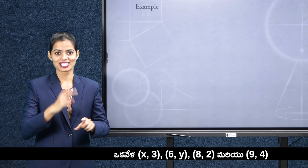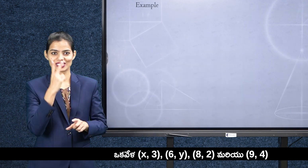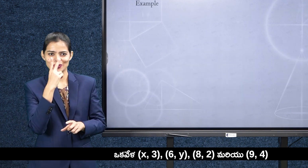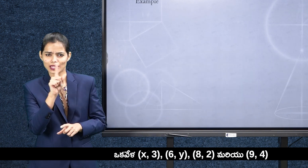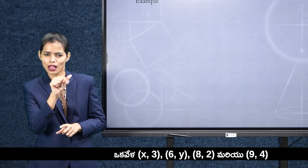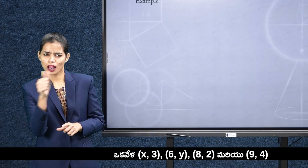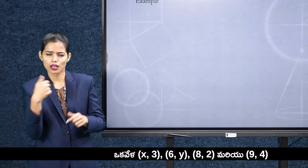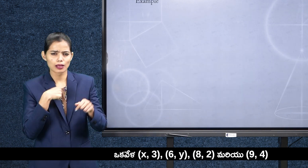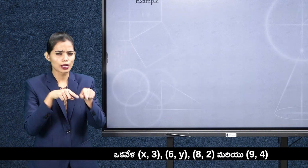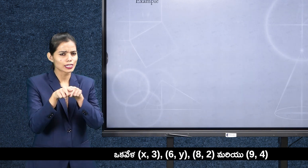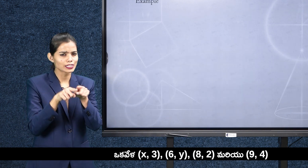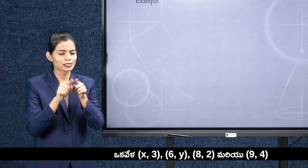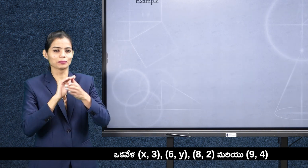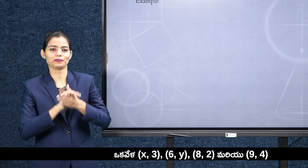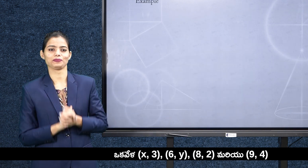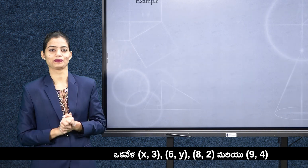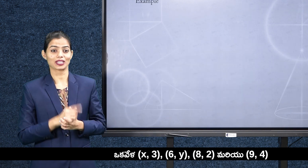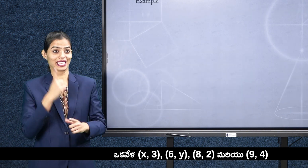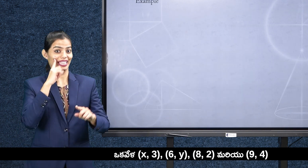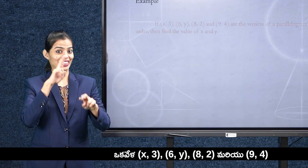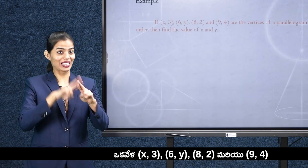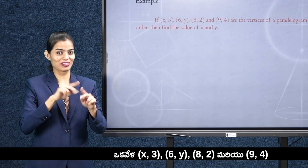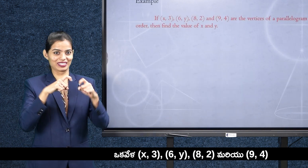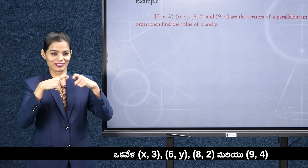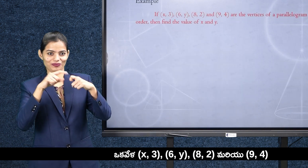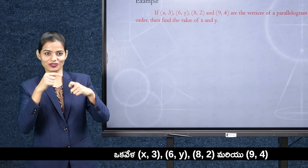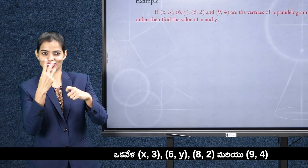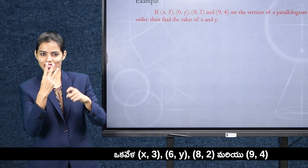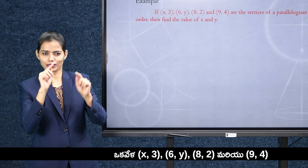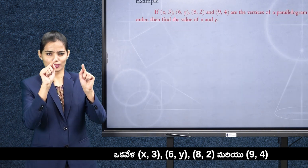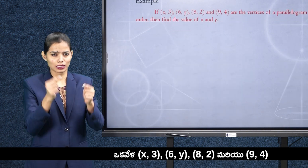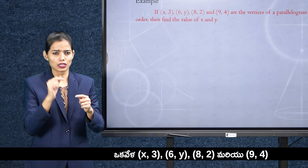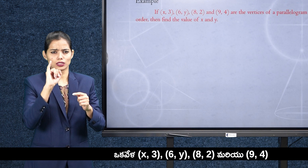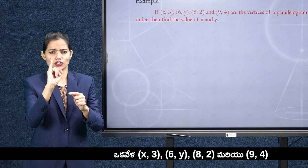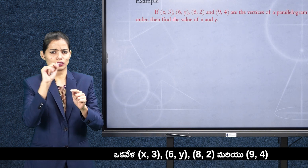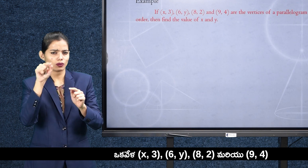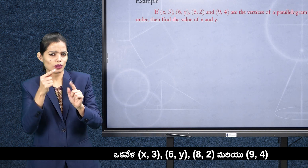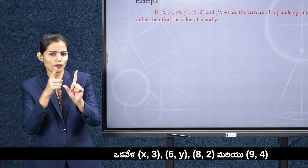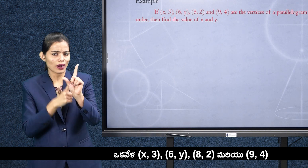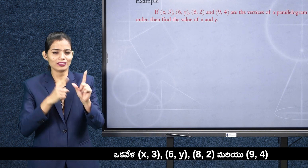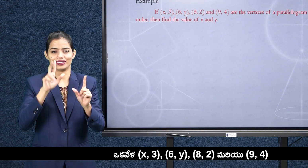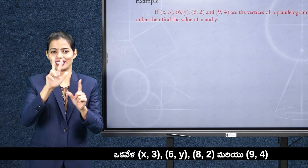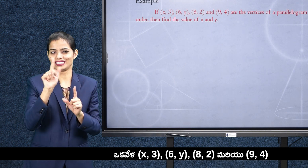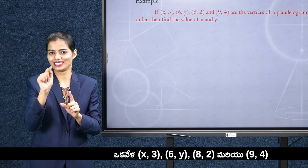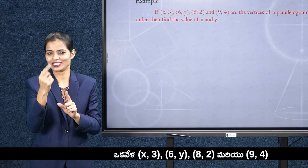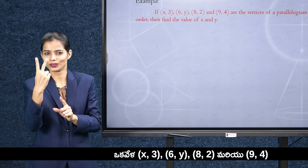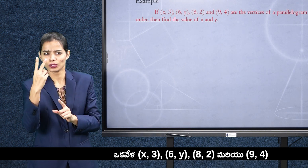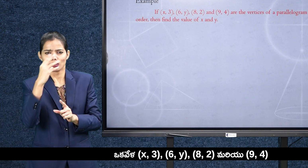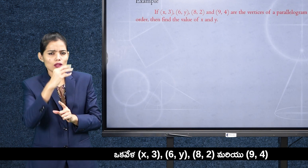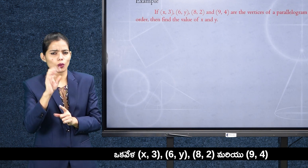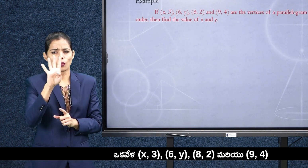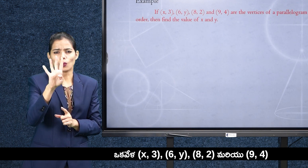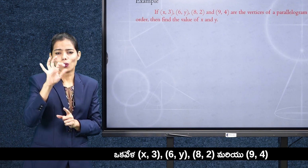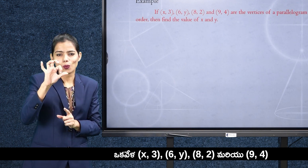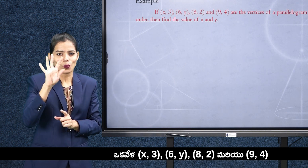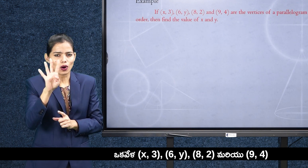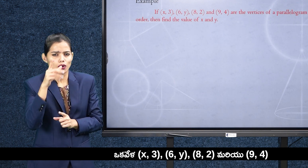ఉదాహరణ, ఒకవేళ x 3, 6, y 8, 2 మరియు 9,